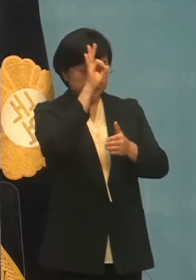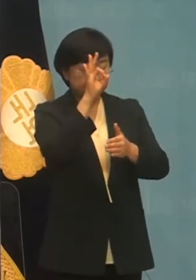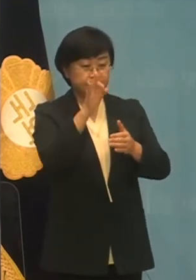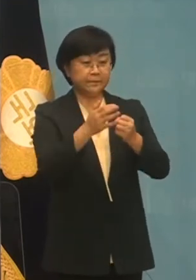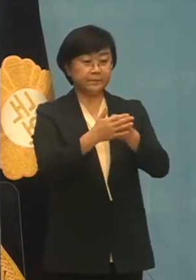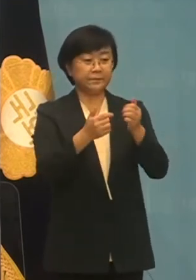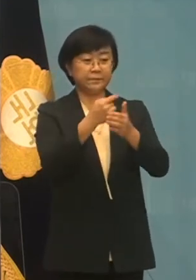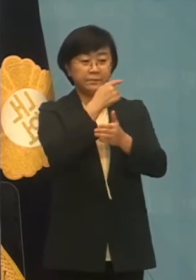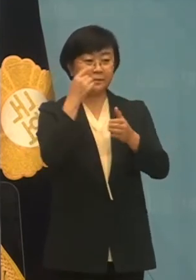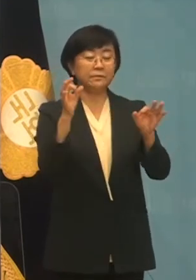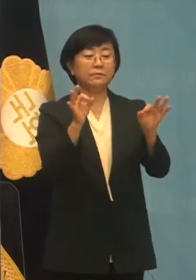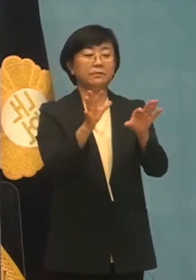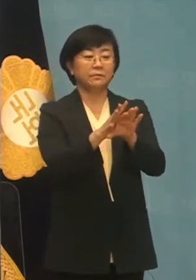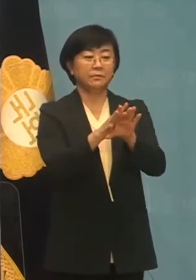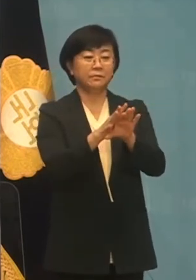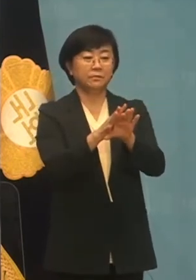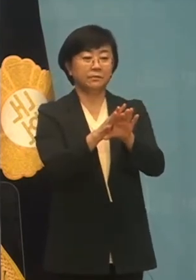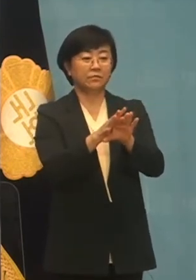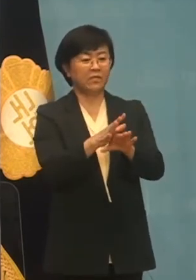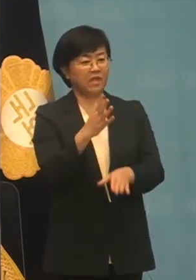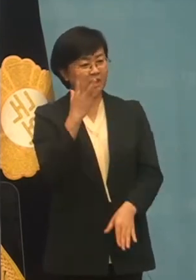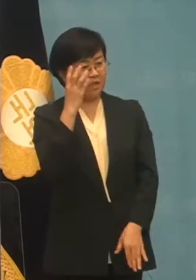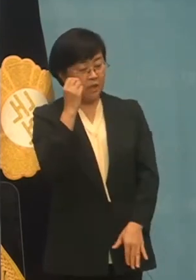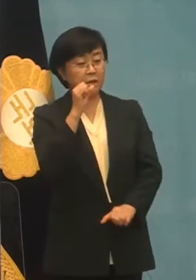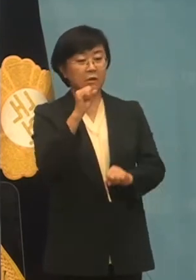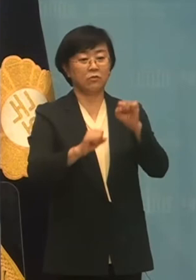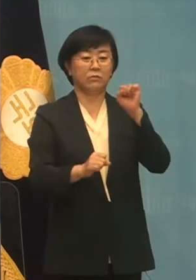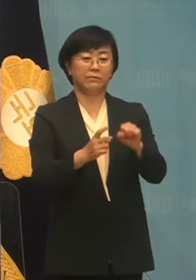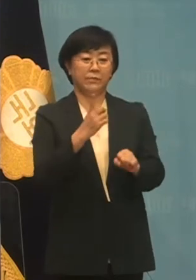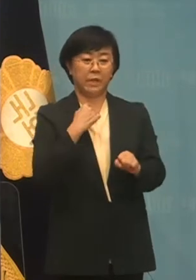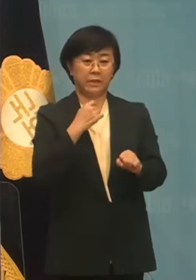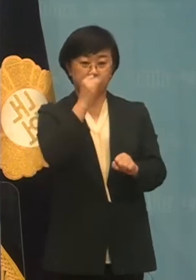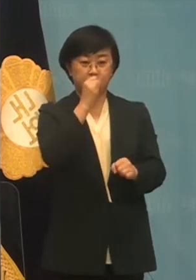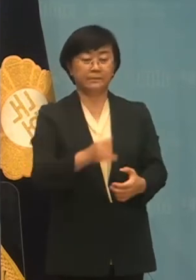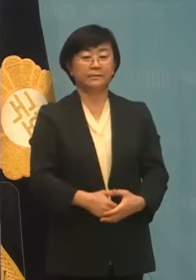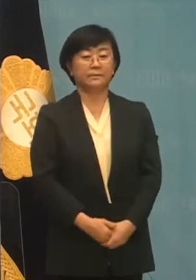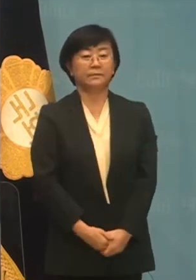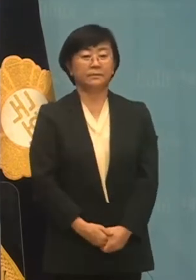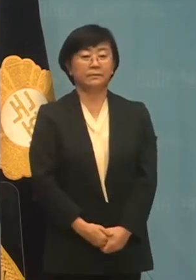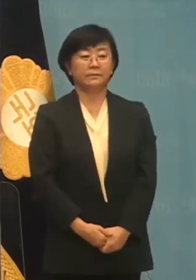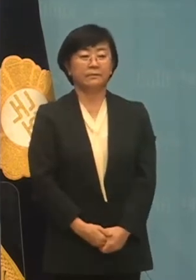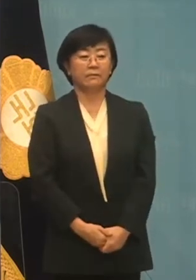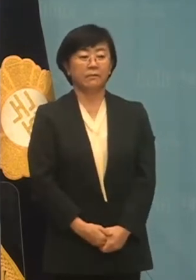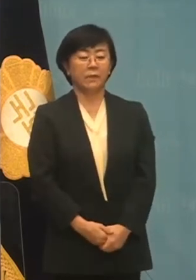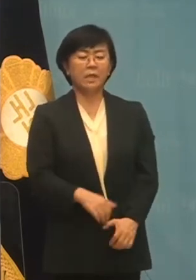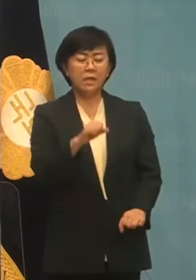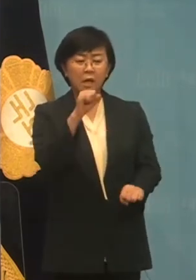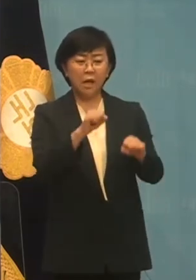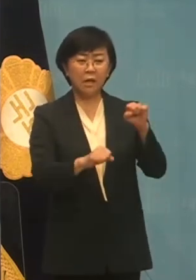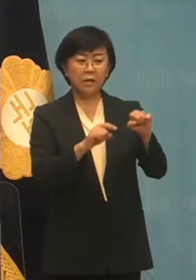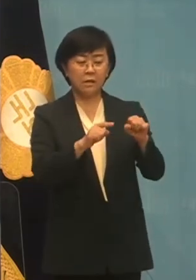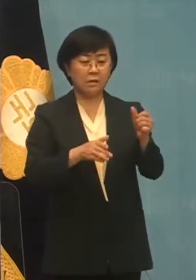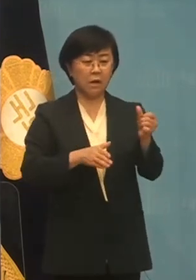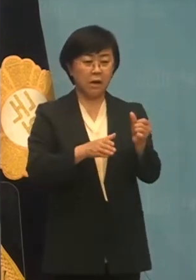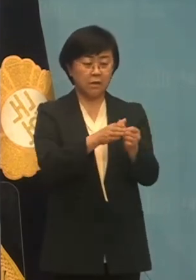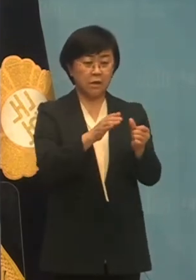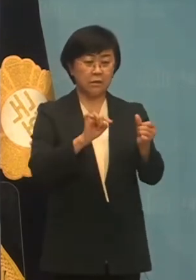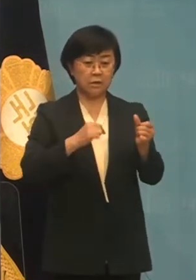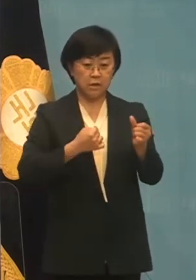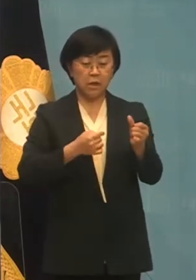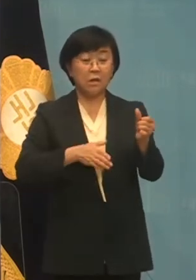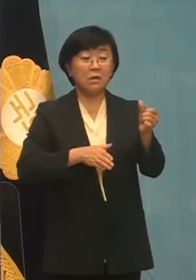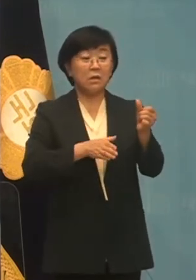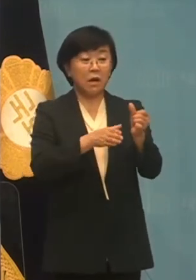등 증거인멸에 해당하는 수상한 행위를 했습니다. 해당 행위는 가해자가 자신의